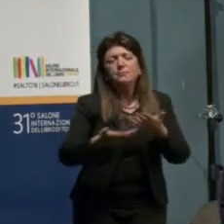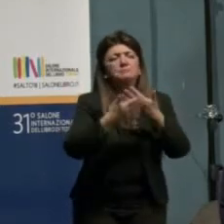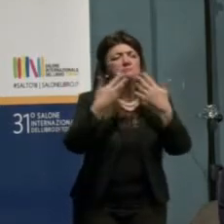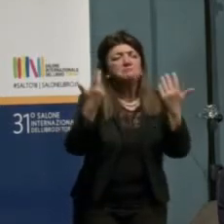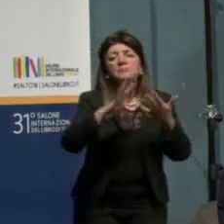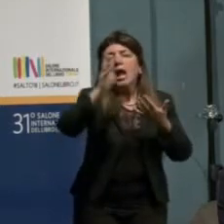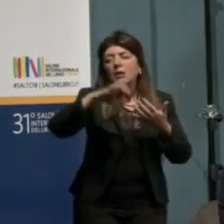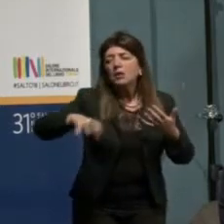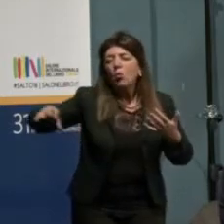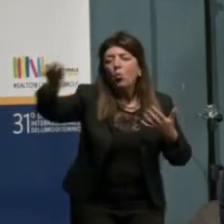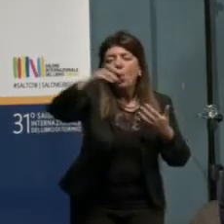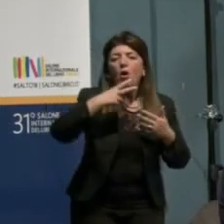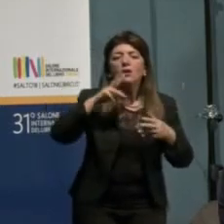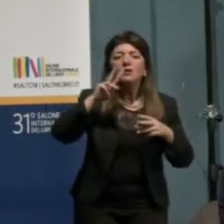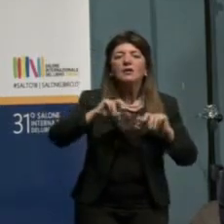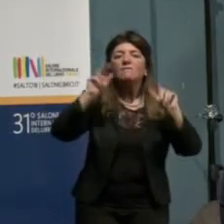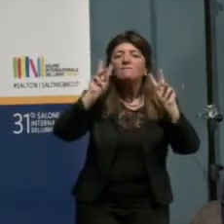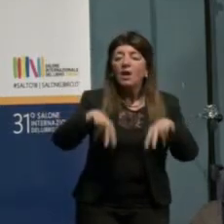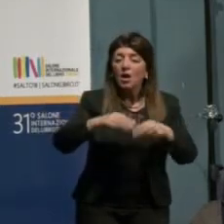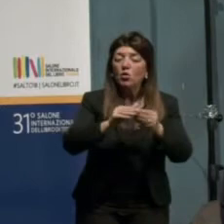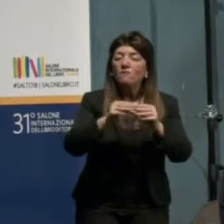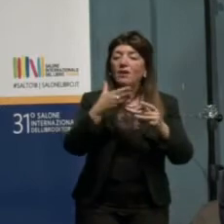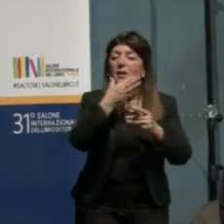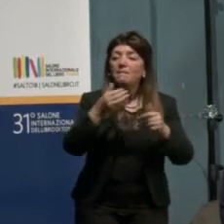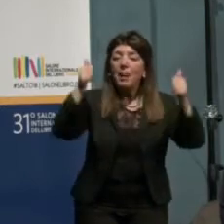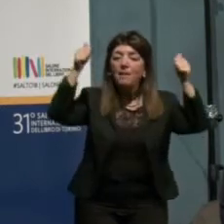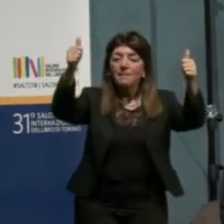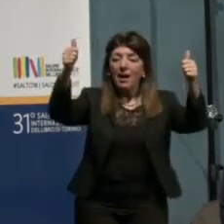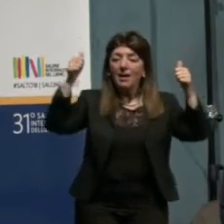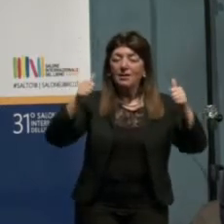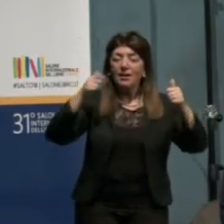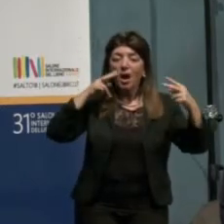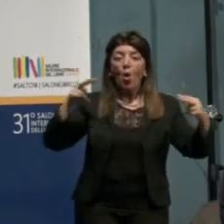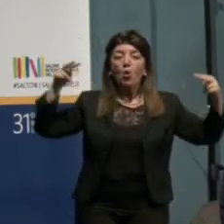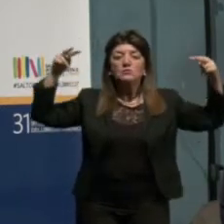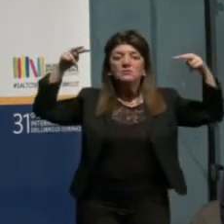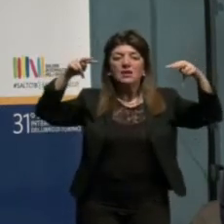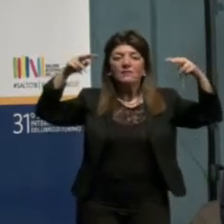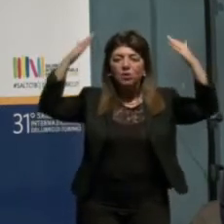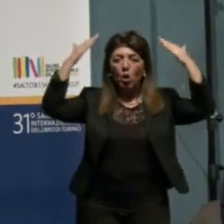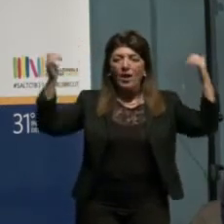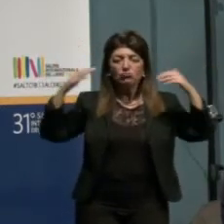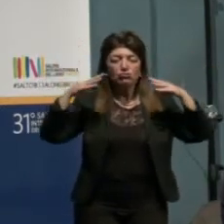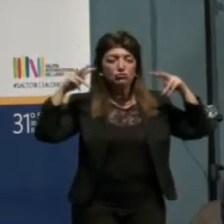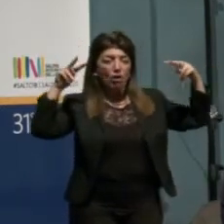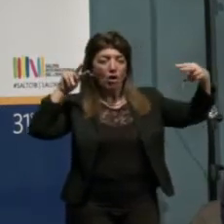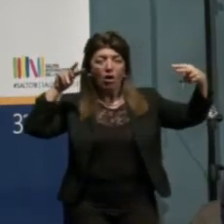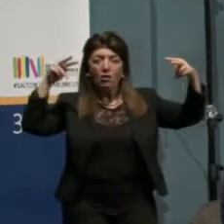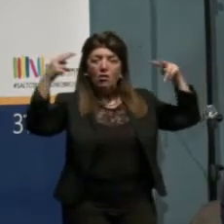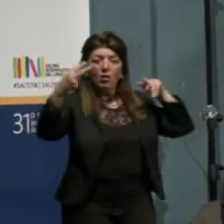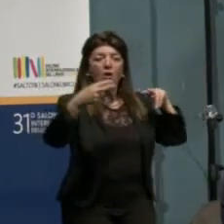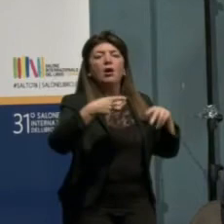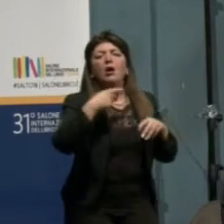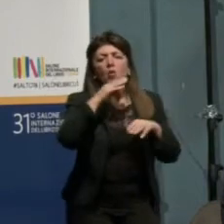altri luoghi una bella bacheca osservatori oggetto se voi basta una settimana fatti osservatorio egitto